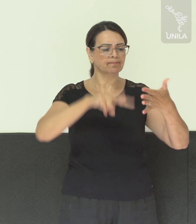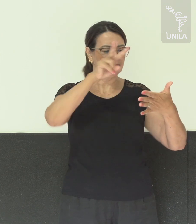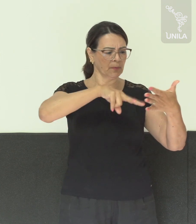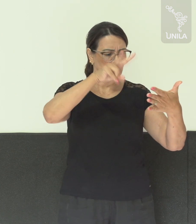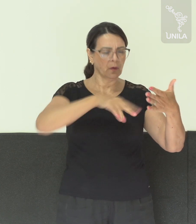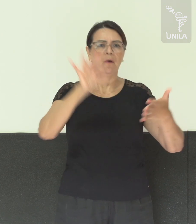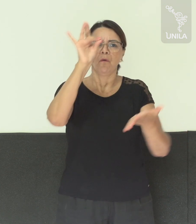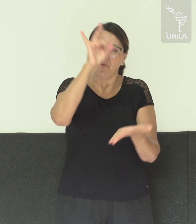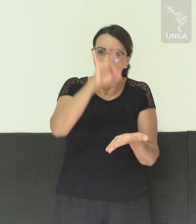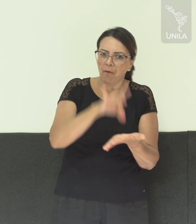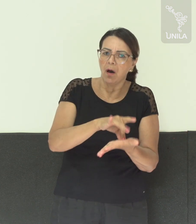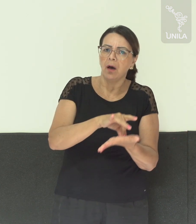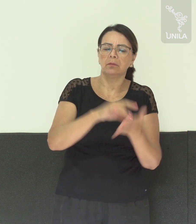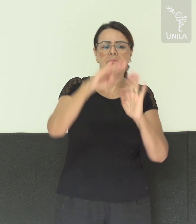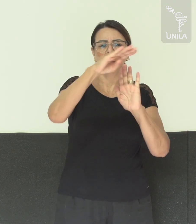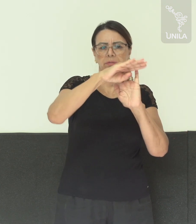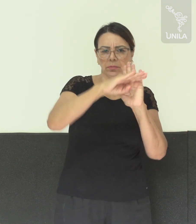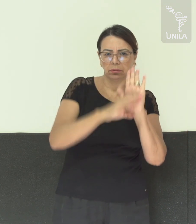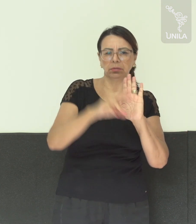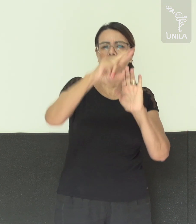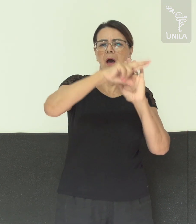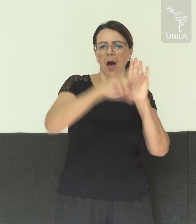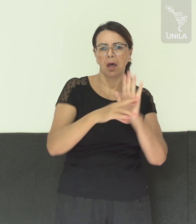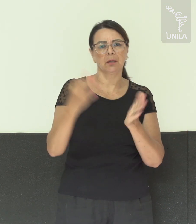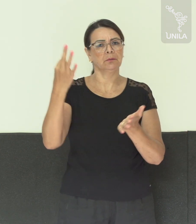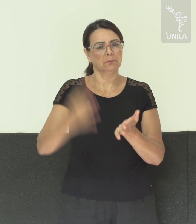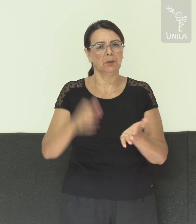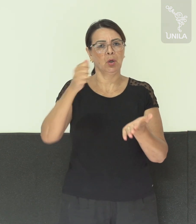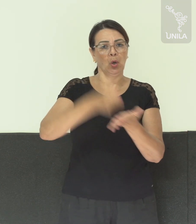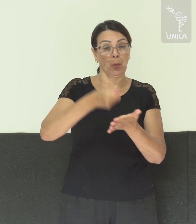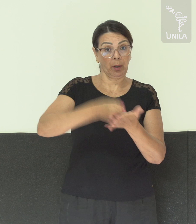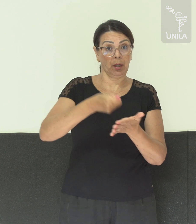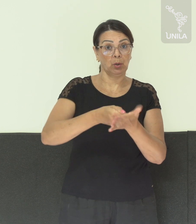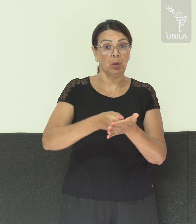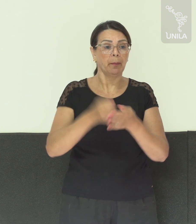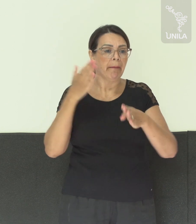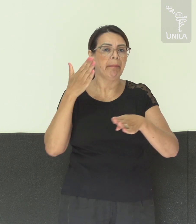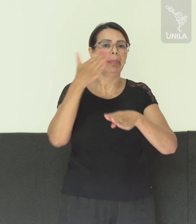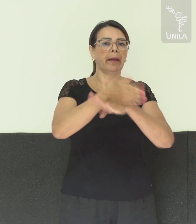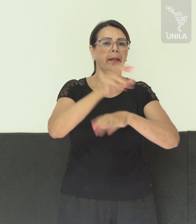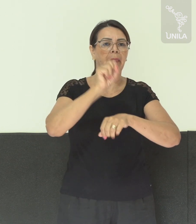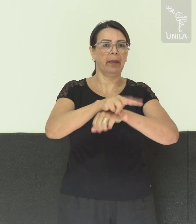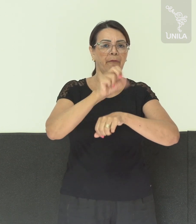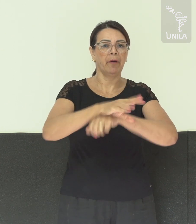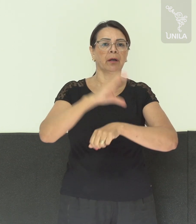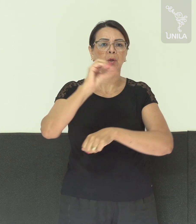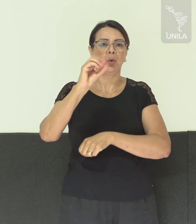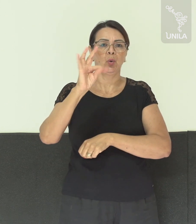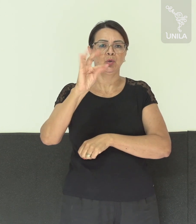e validação dos requisitos obrigatórios para o ingresso nas vagas reservadas aos cotistas.